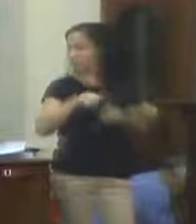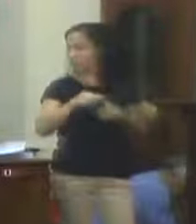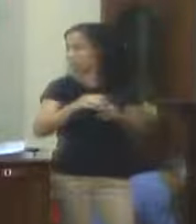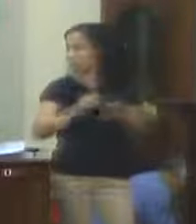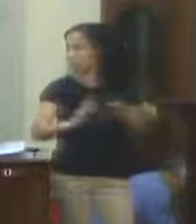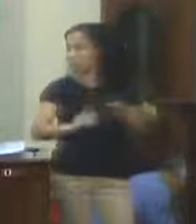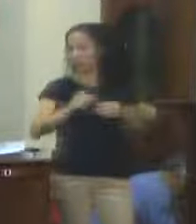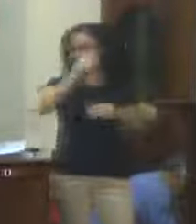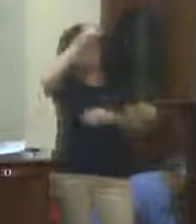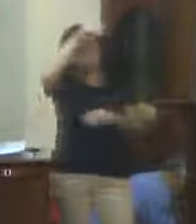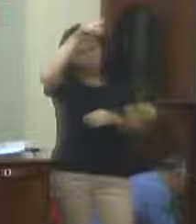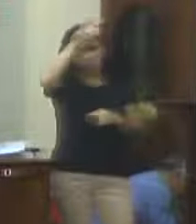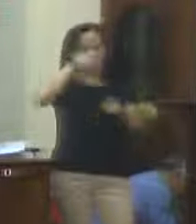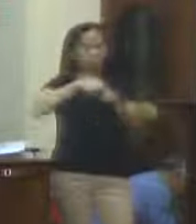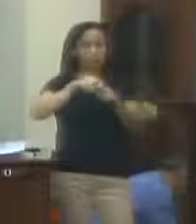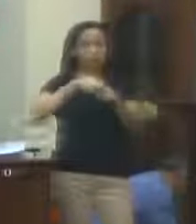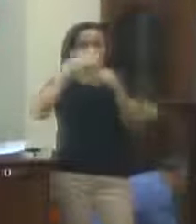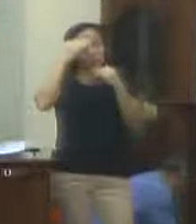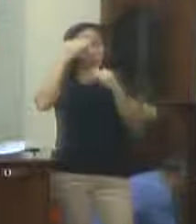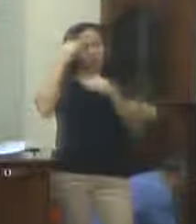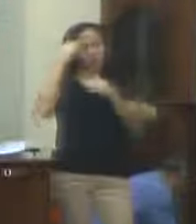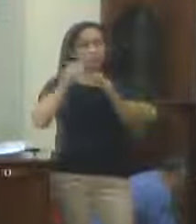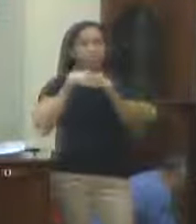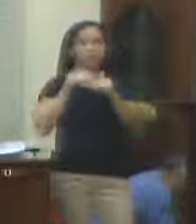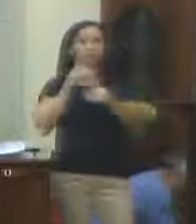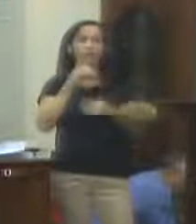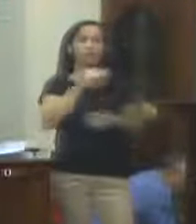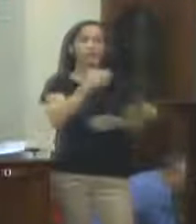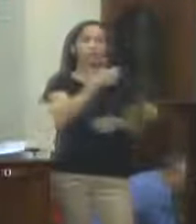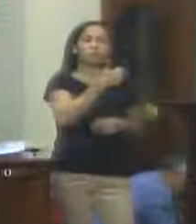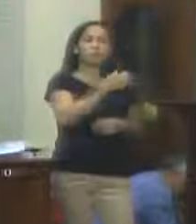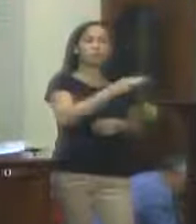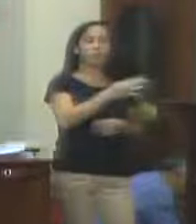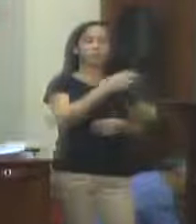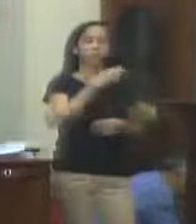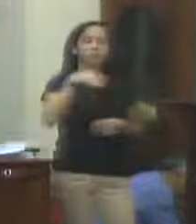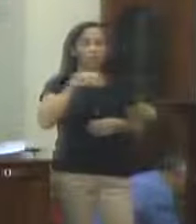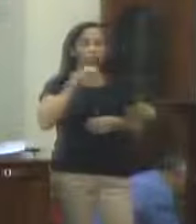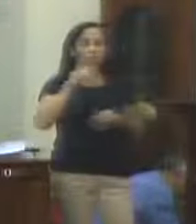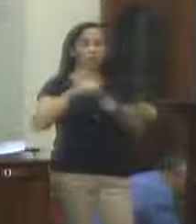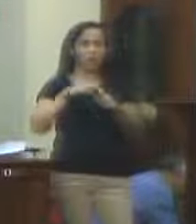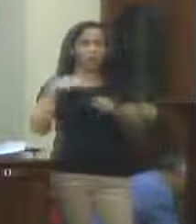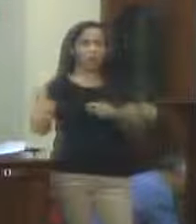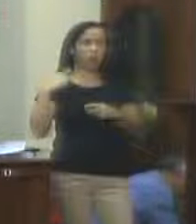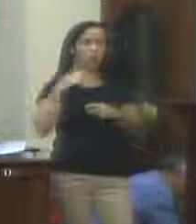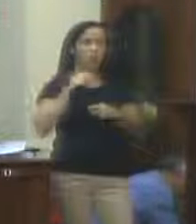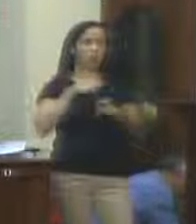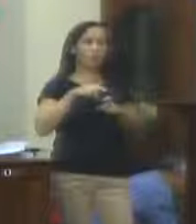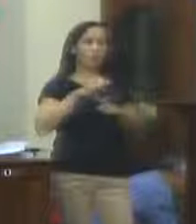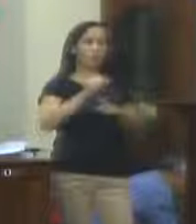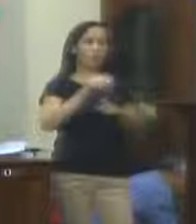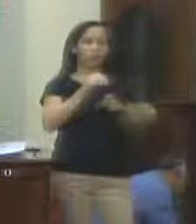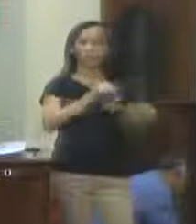do seu prefeito municipal, reitera os votos de intima e apreço. Sala de sessões, 14 de março de 2019, vereador Dr. Saulo Breves